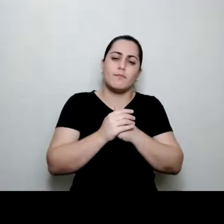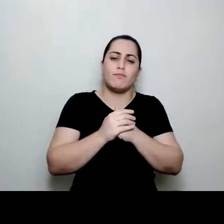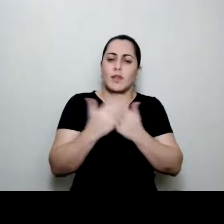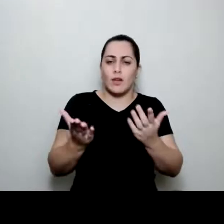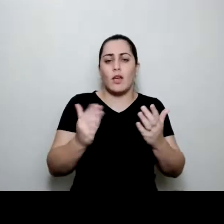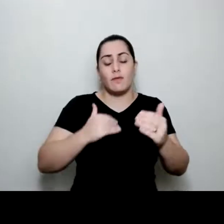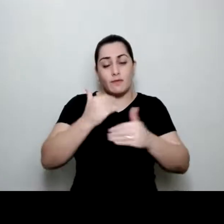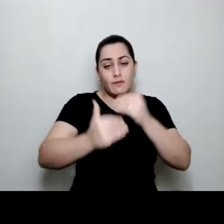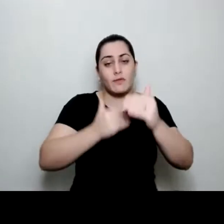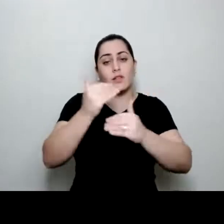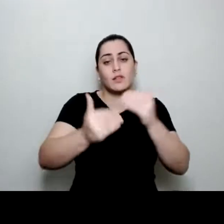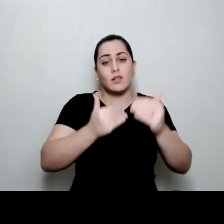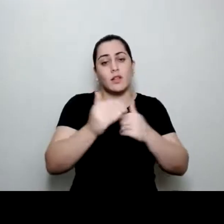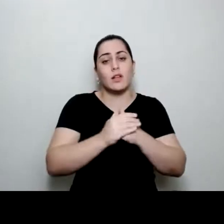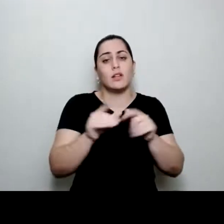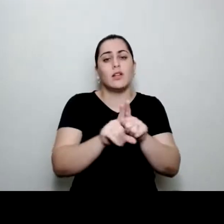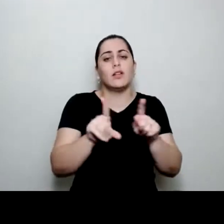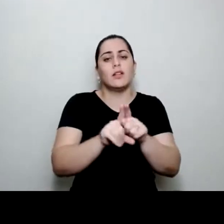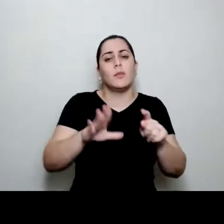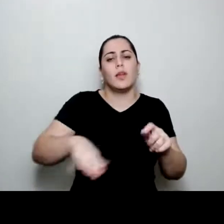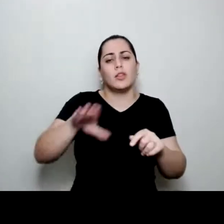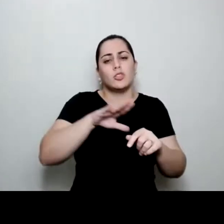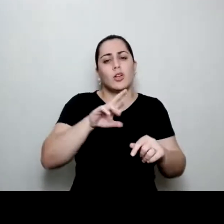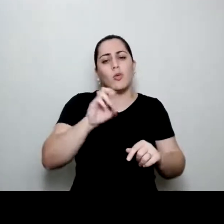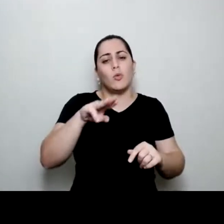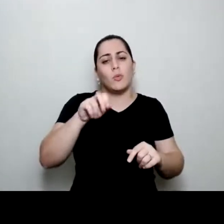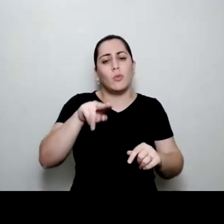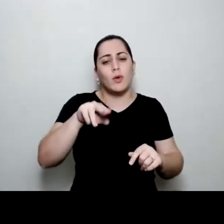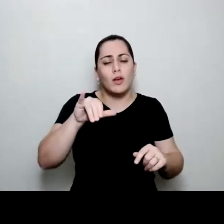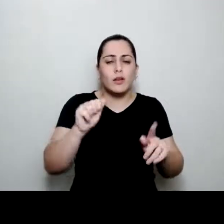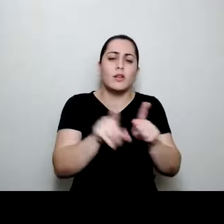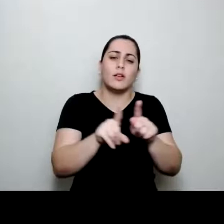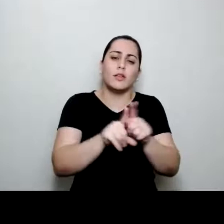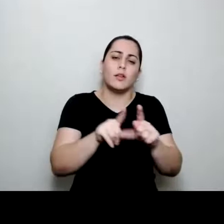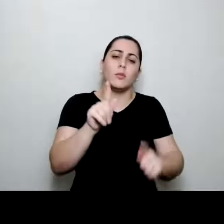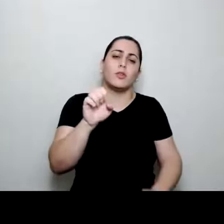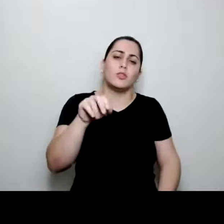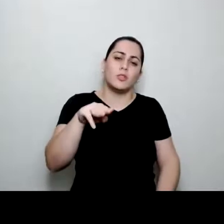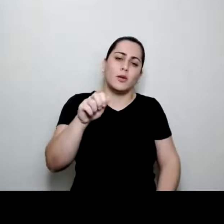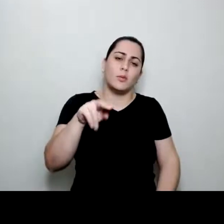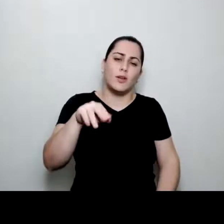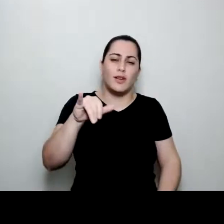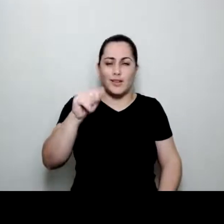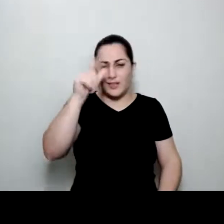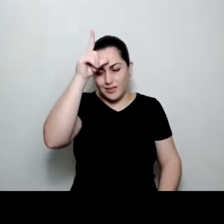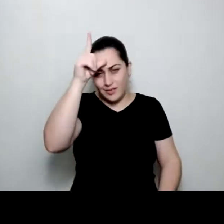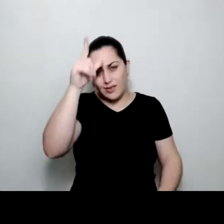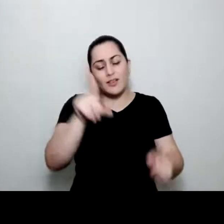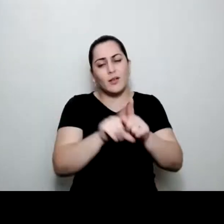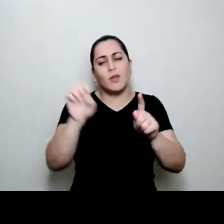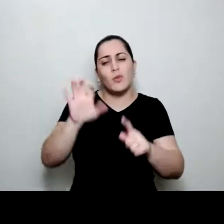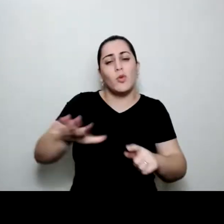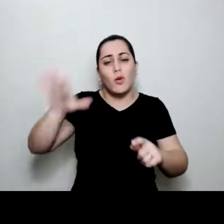avanços que a filologia românica, que a filologia germânica e a filologia indo-europeia